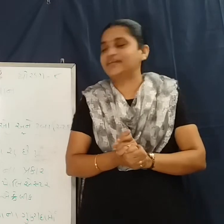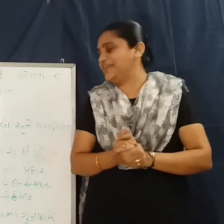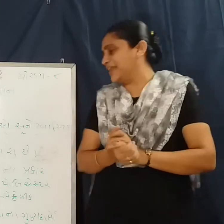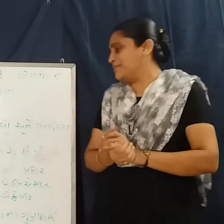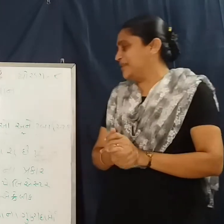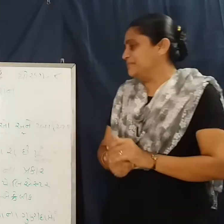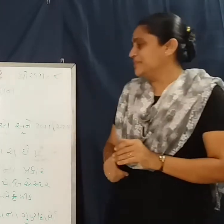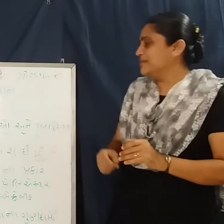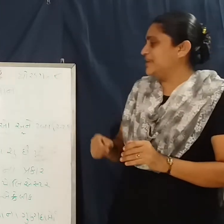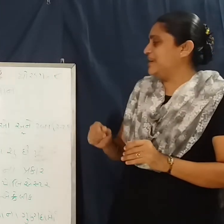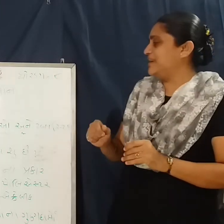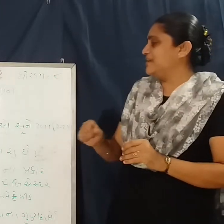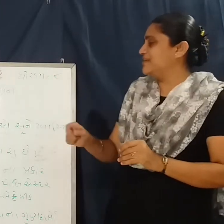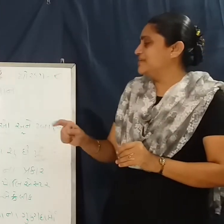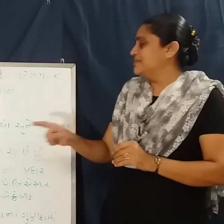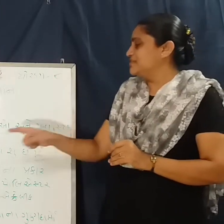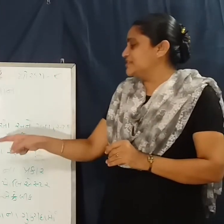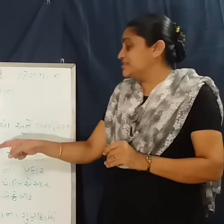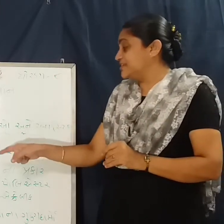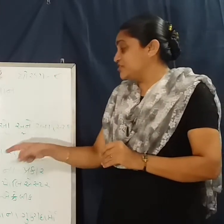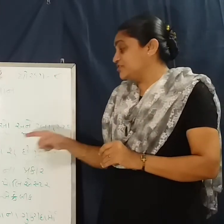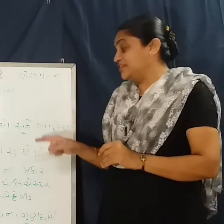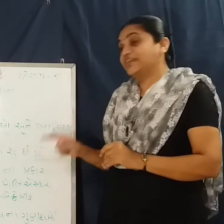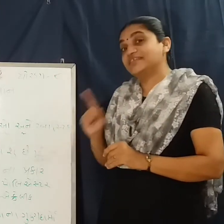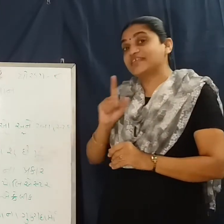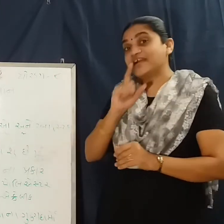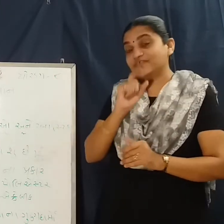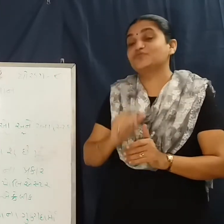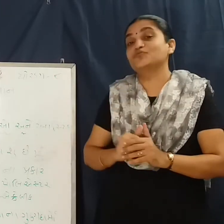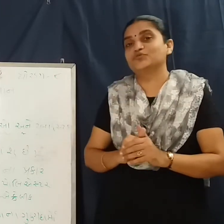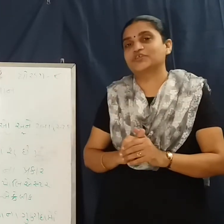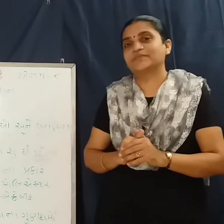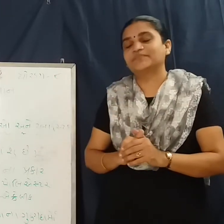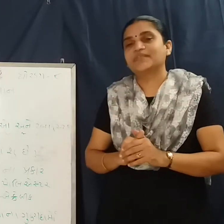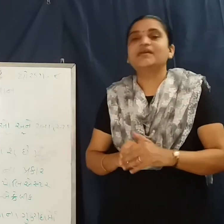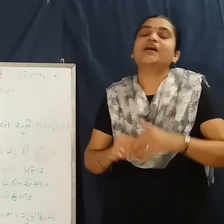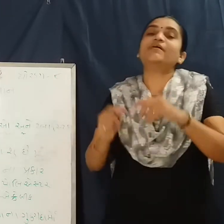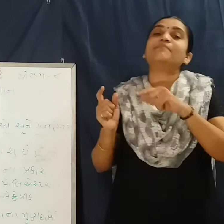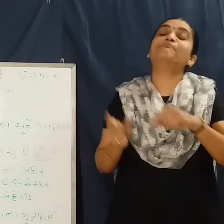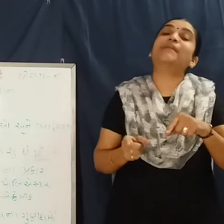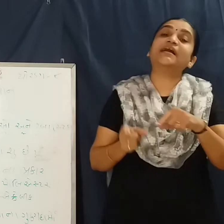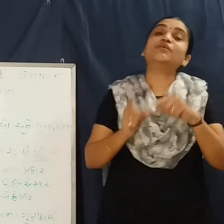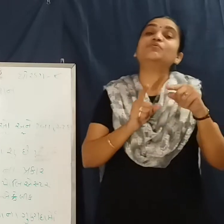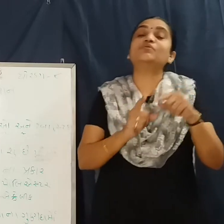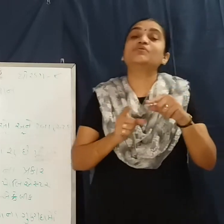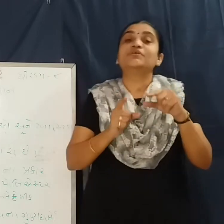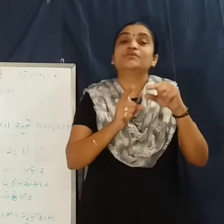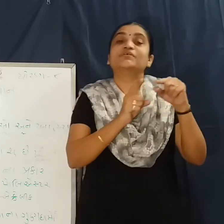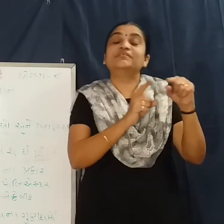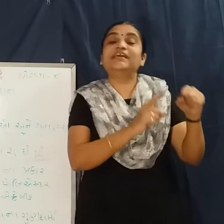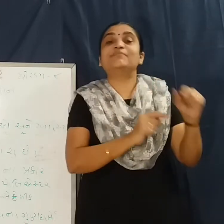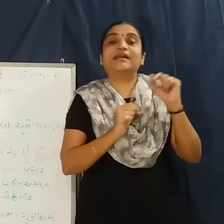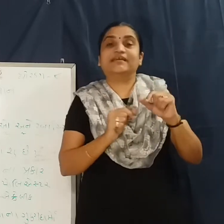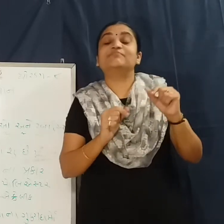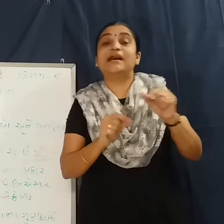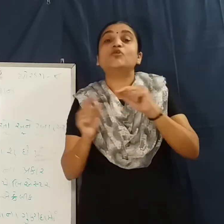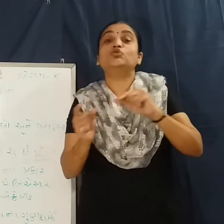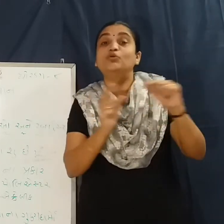કરીએ આપણે કે સંશ્લેષિત રેસા શું છે। હવે માનવ નિર્માણ, માનવ